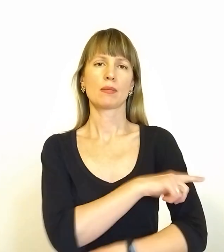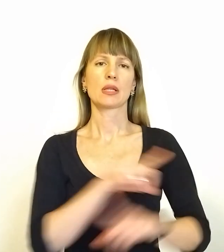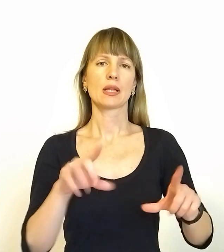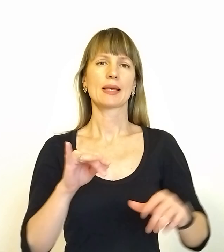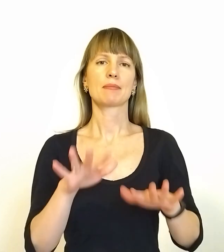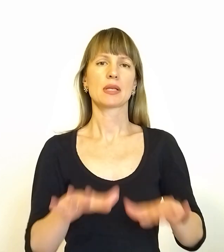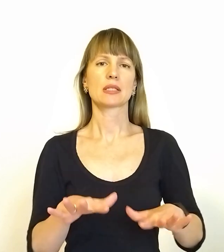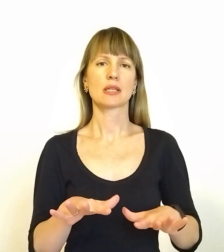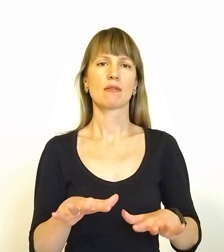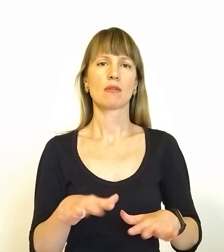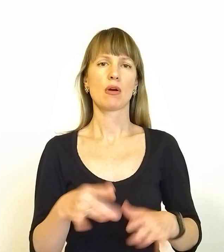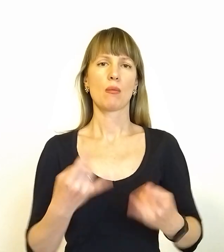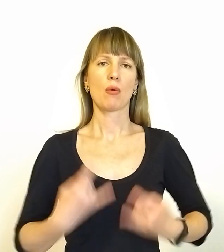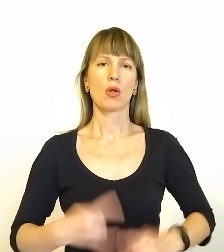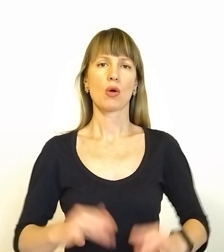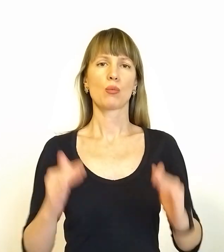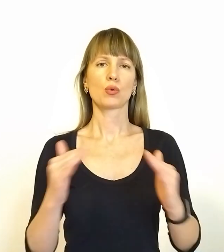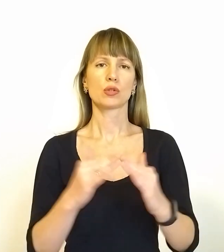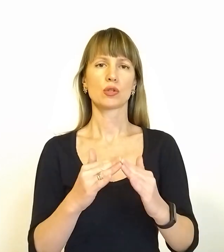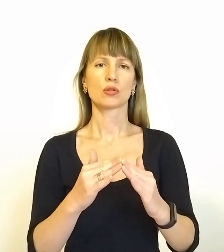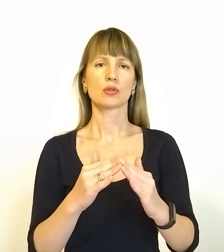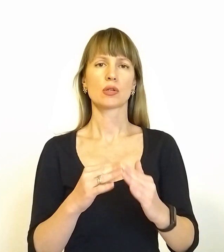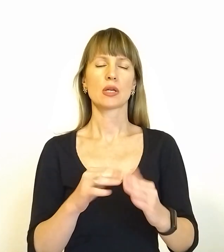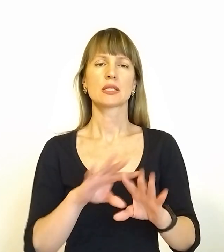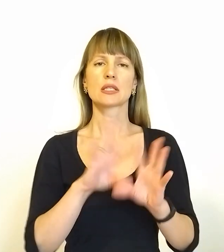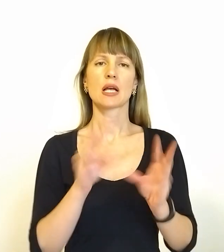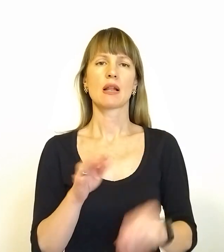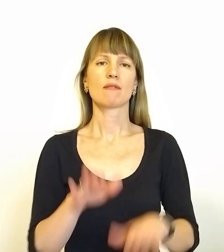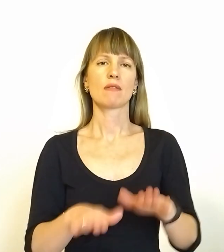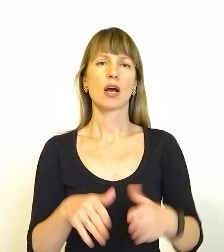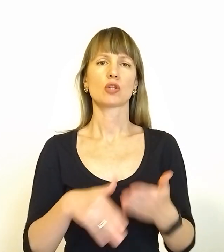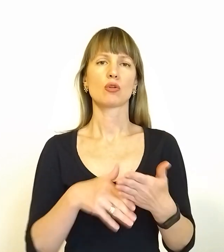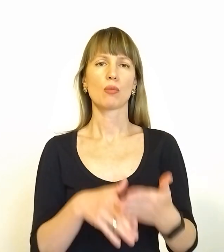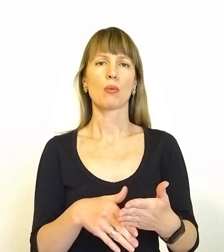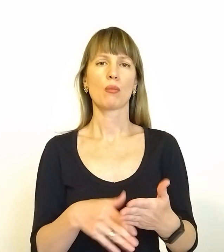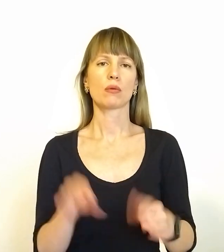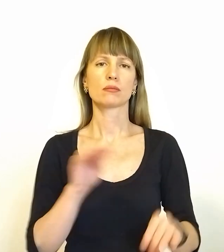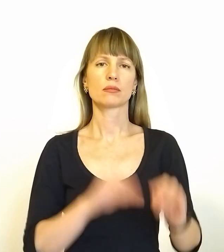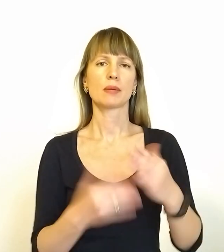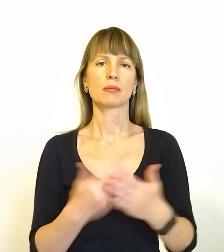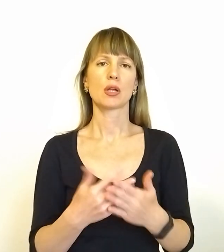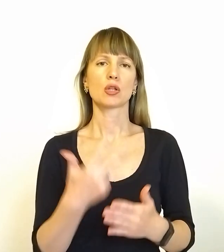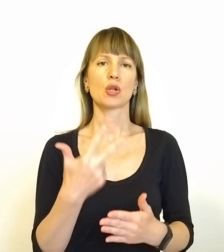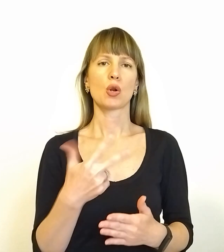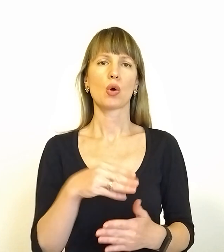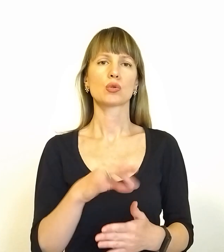місцевого пологового будинку. Загальна вага допомоги склала близько трьох тонн.